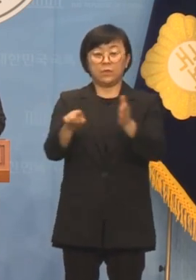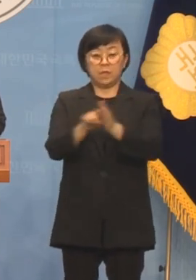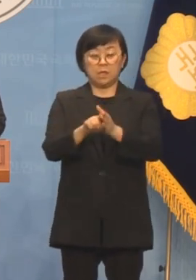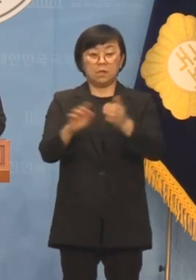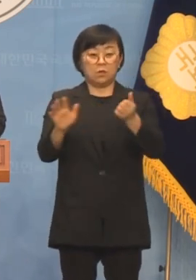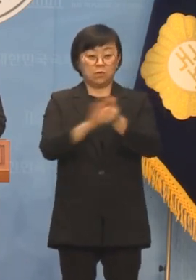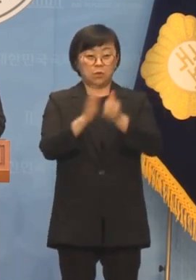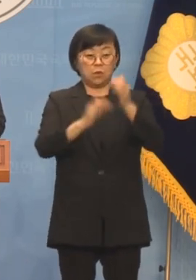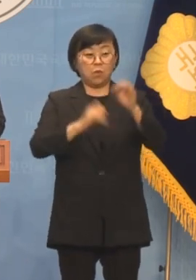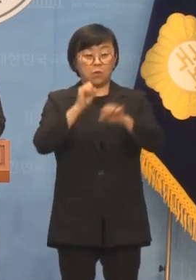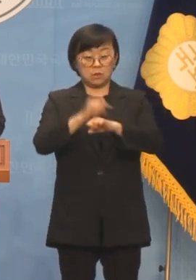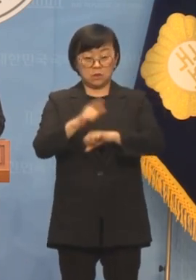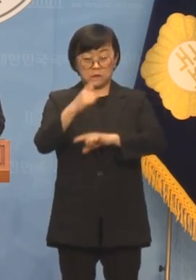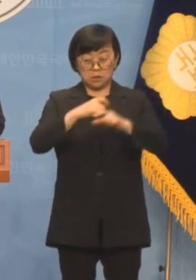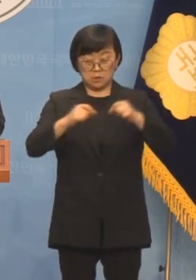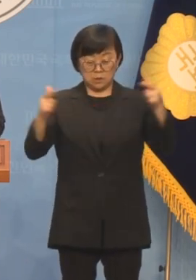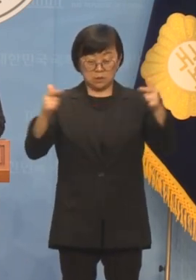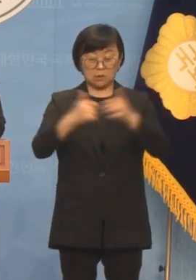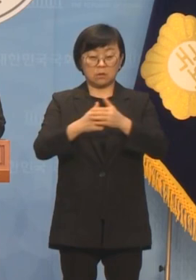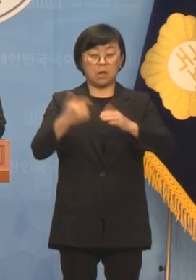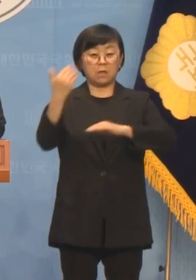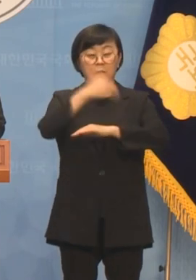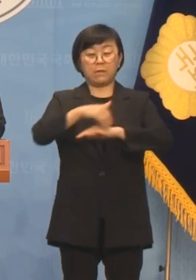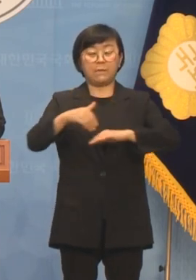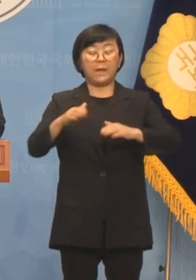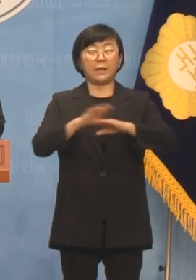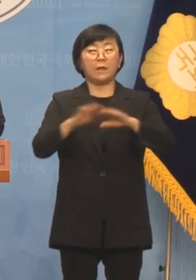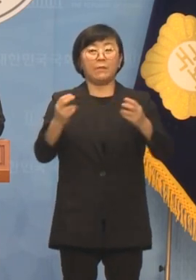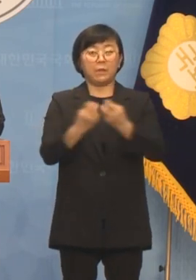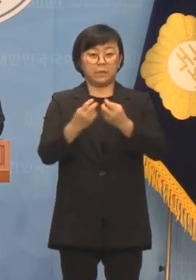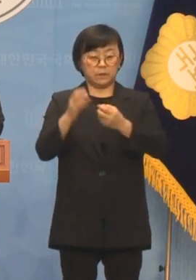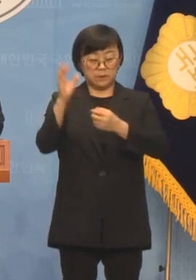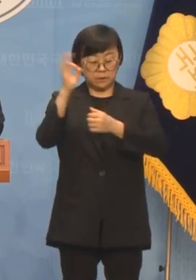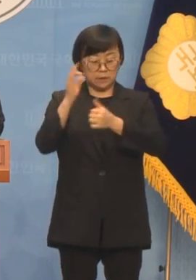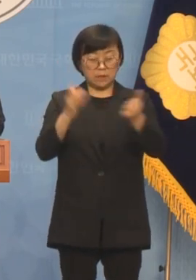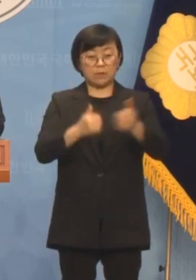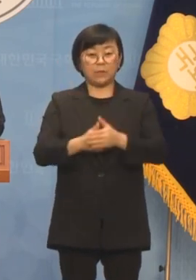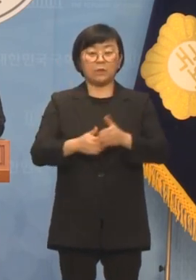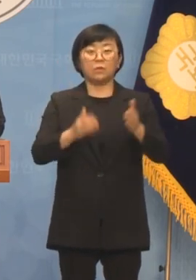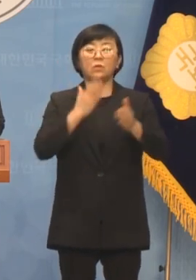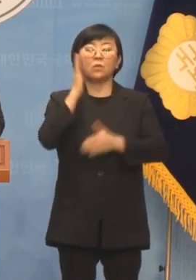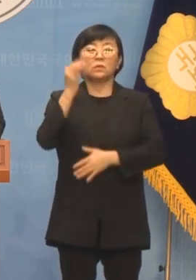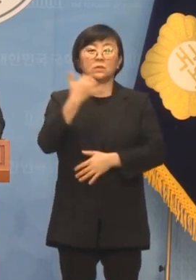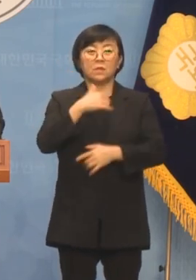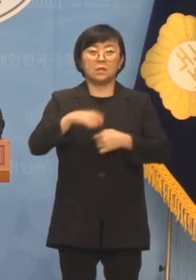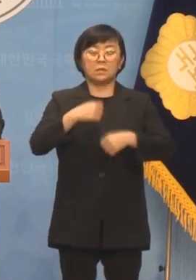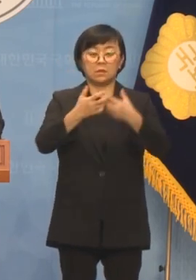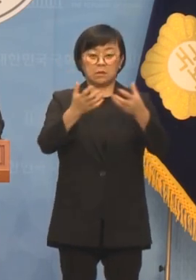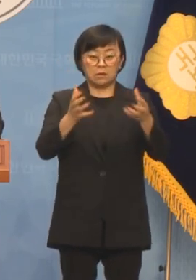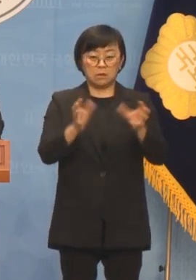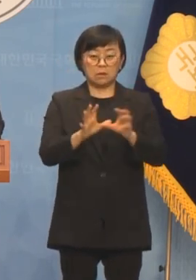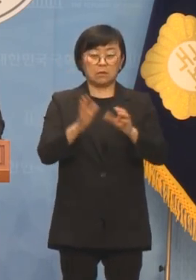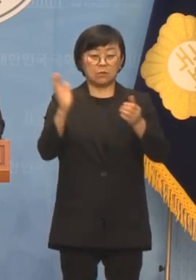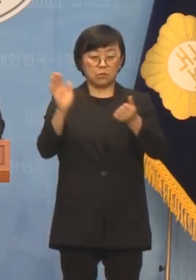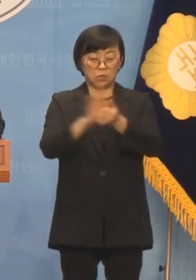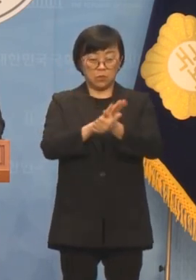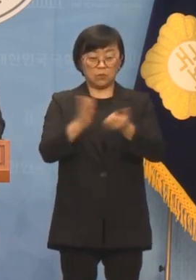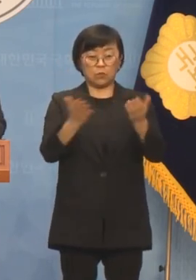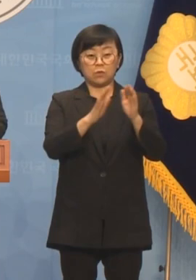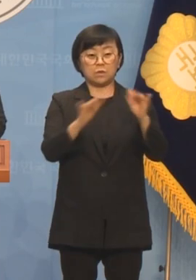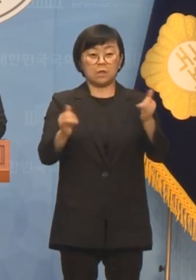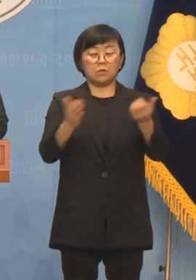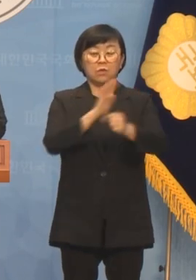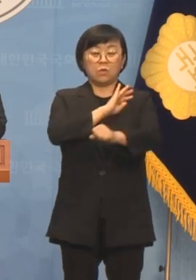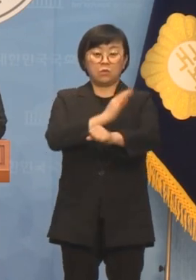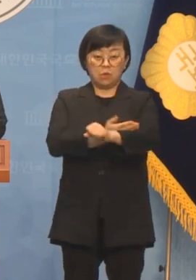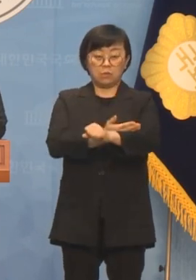돌봄의 공공성을 강화 대책을 즉각 마련하시길 바랍니다. 녹색정의당은 돌봄 노동자의